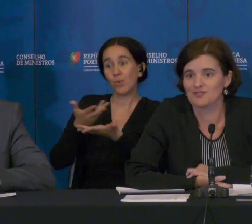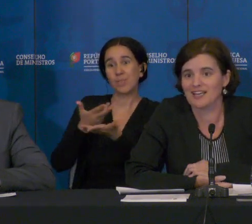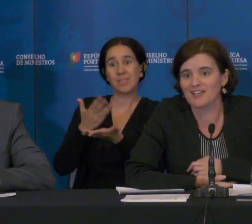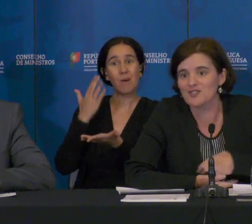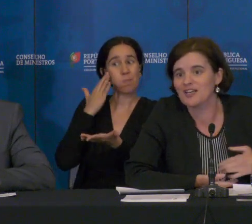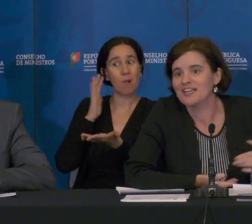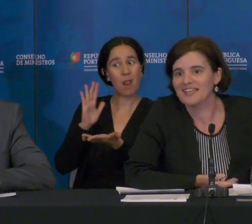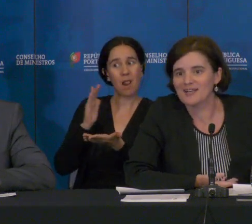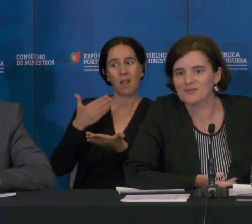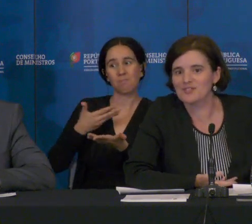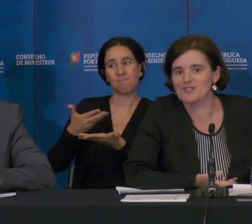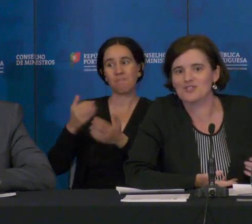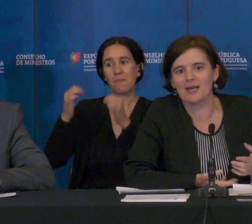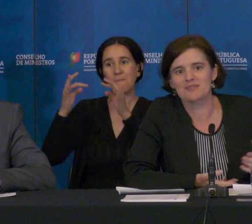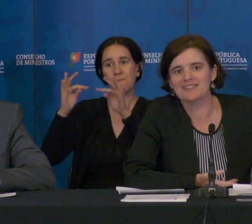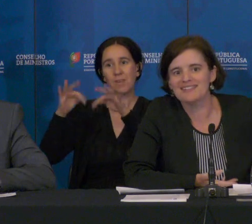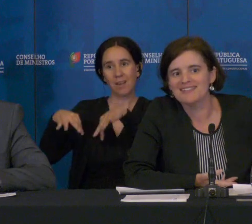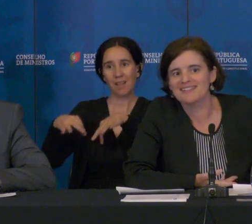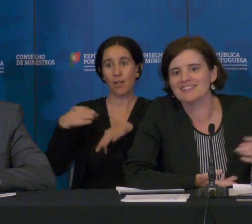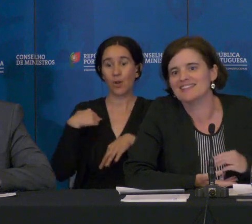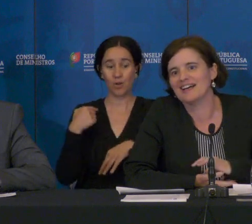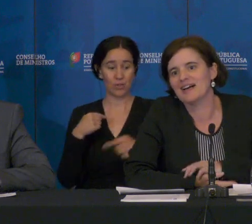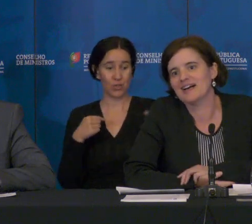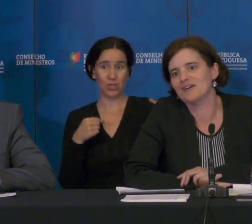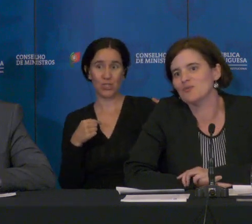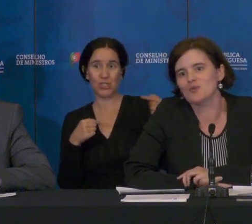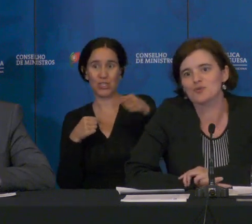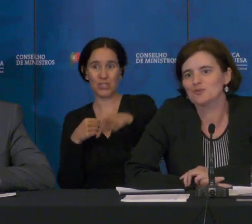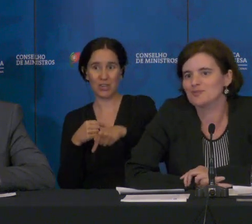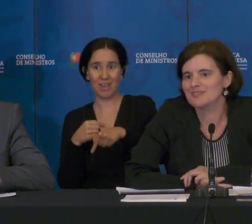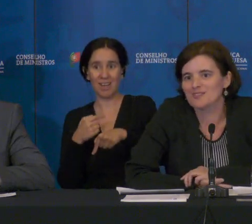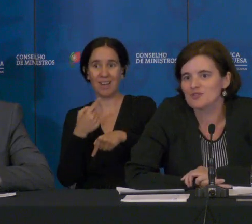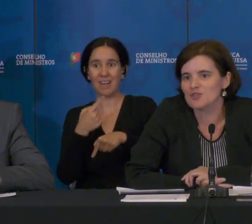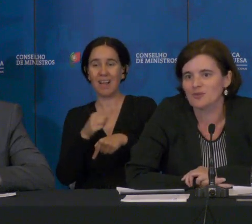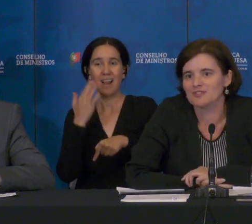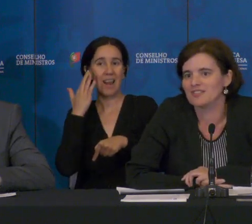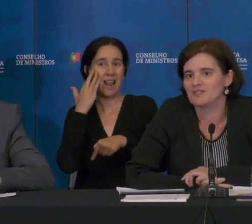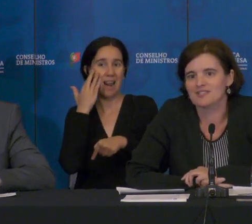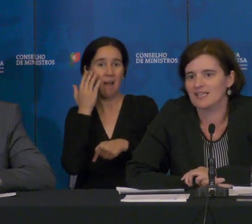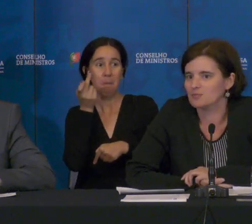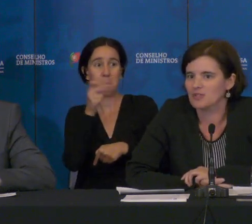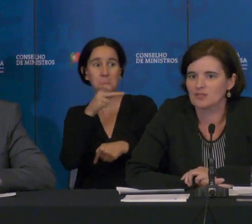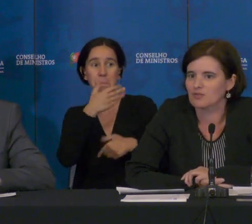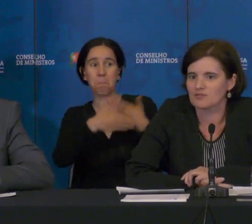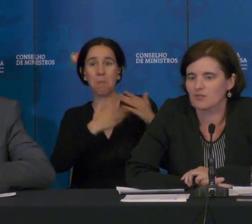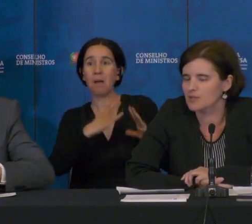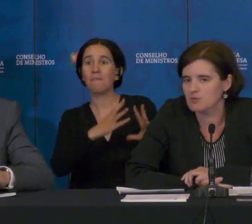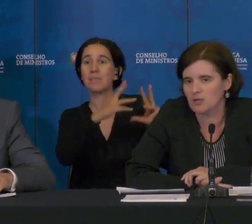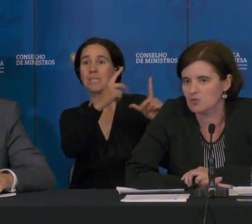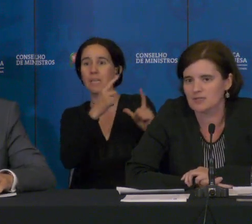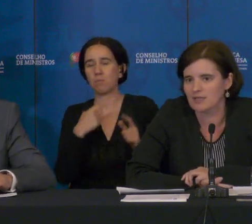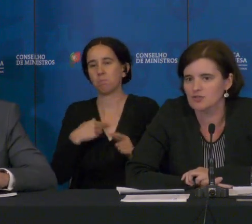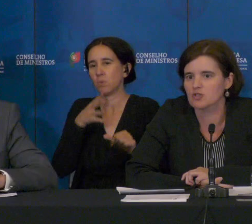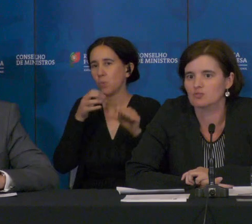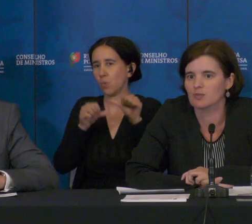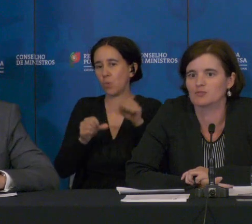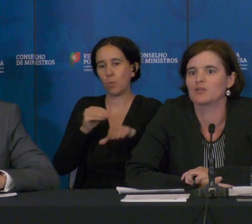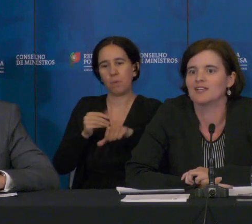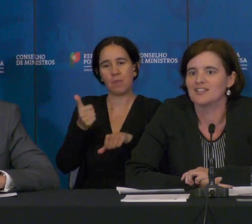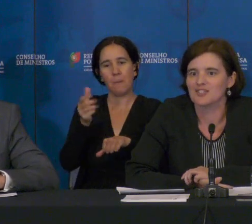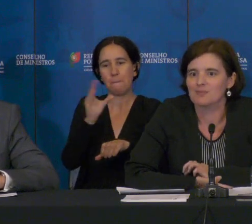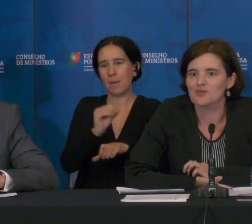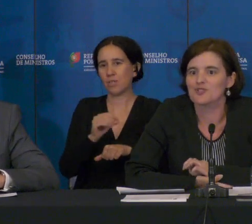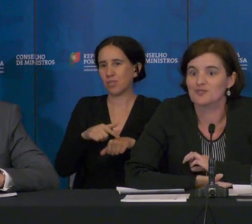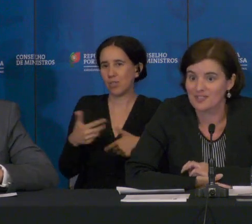nas fases finais, desde que chegámos aqui há um conjunto de coisas que podem ter avançado e, portanto, não faremos mais comentários neste